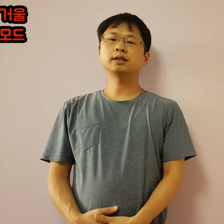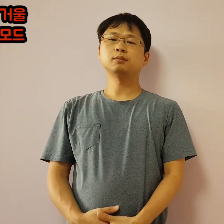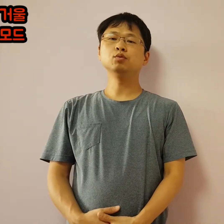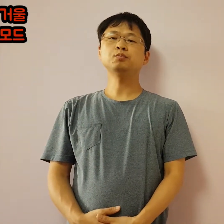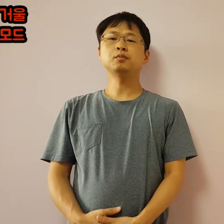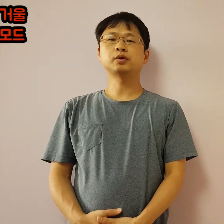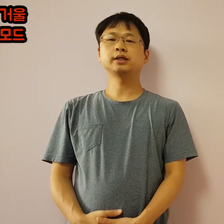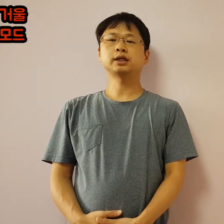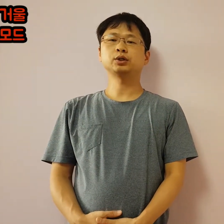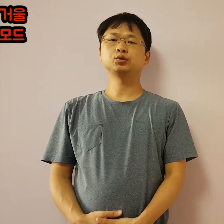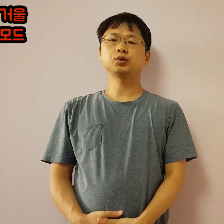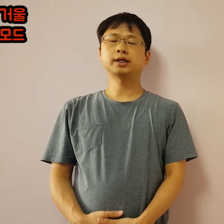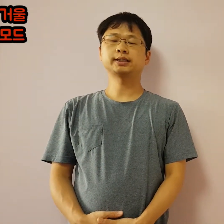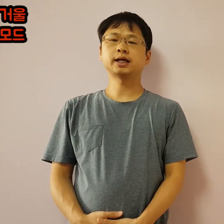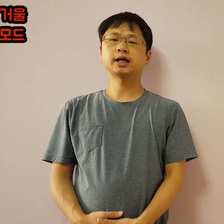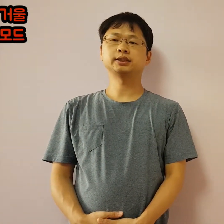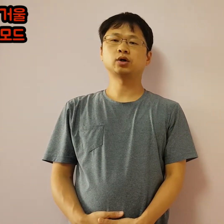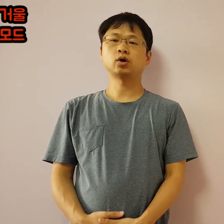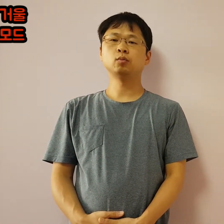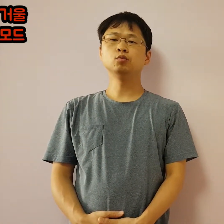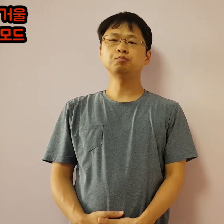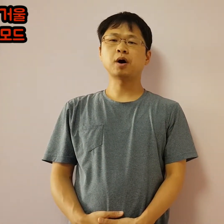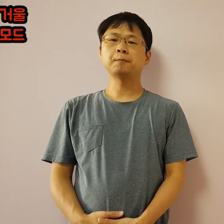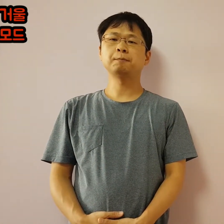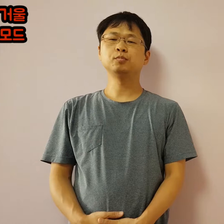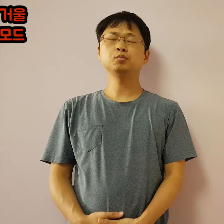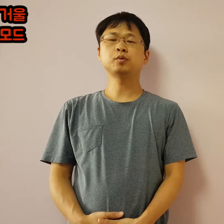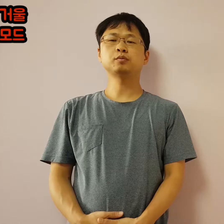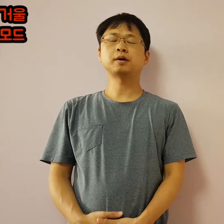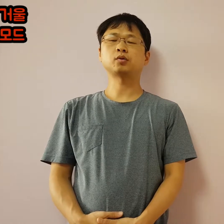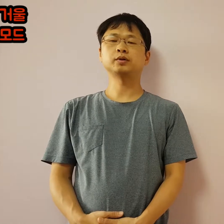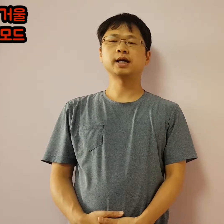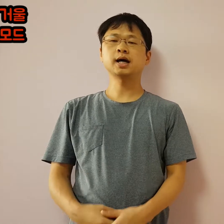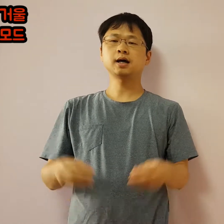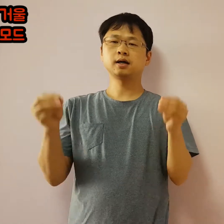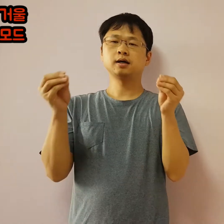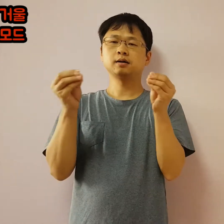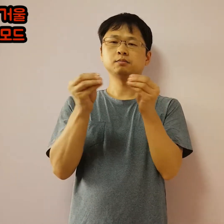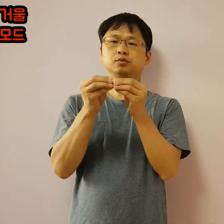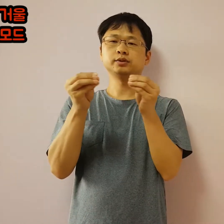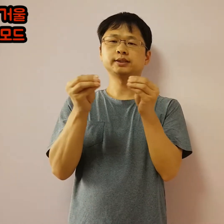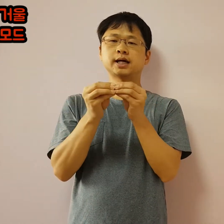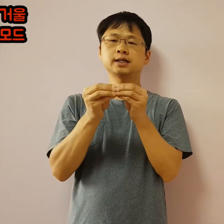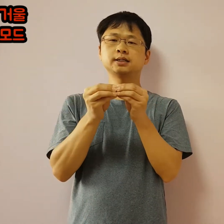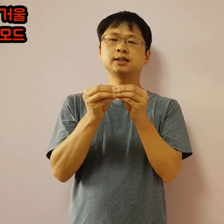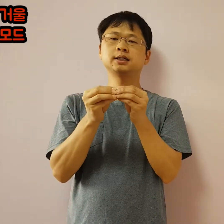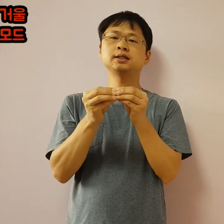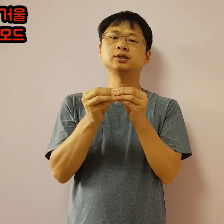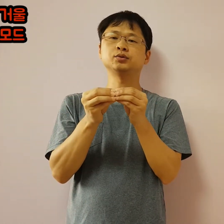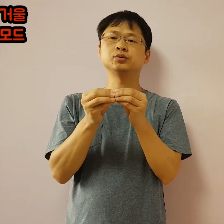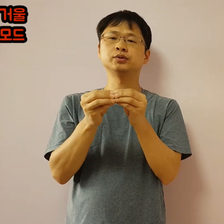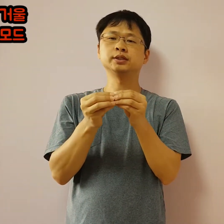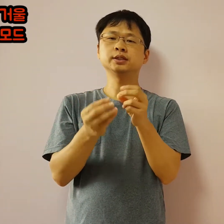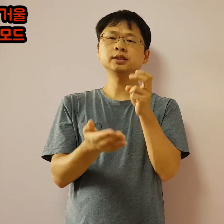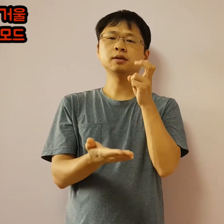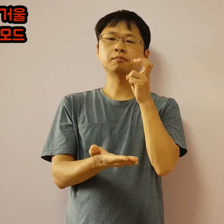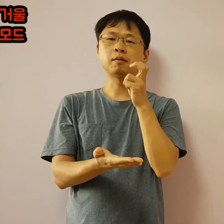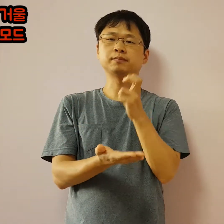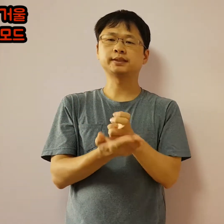때 문법을 굉장히 중요하게 생각하죠. 문법은 바로 뭐냐? 문장을 이루는